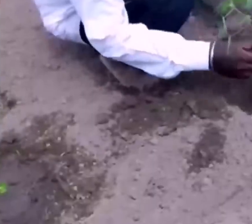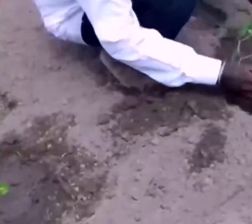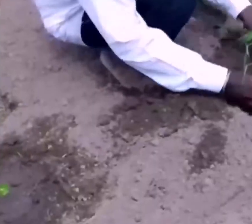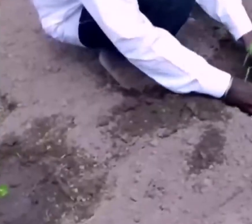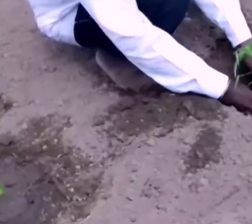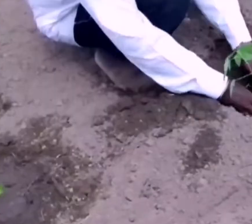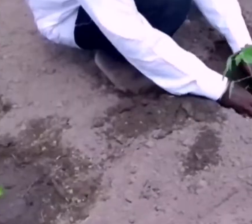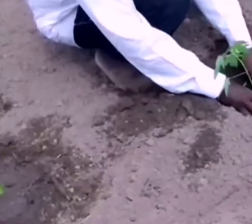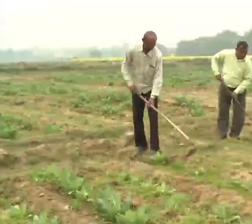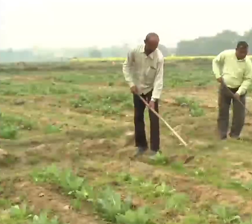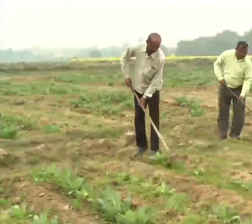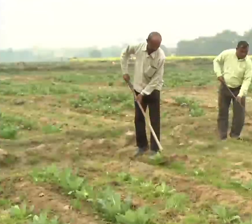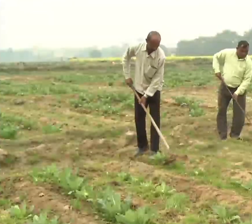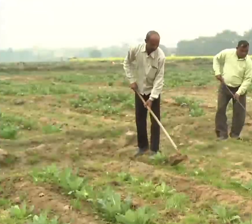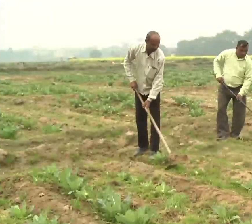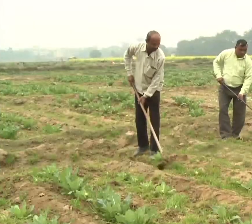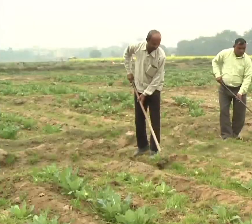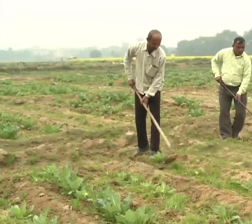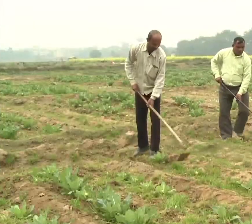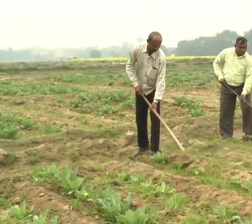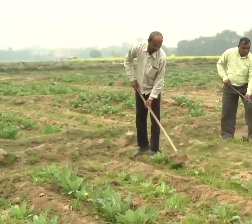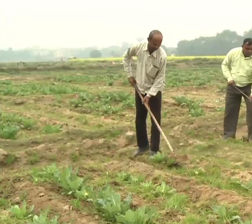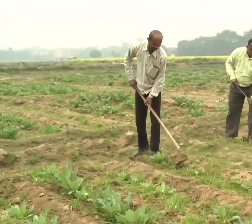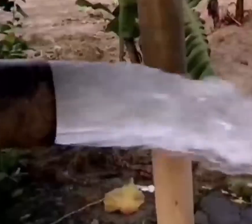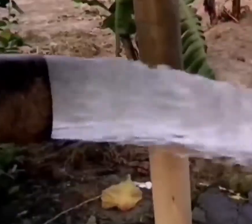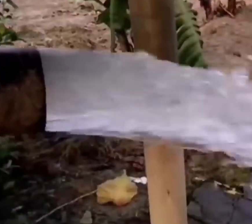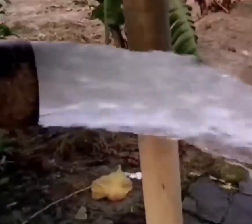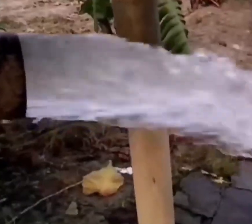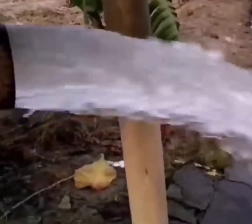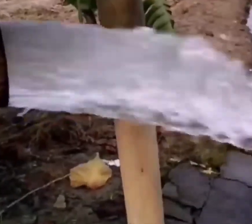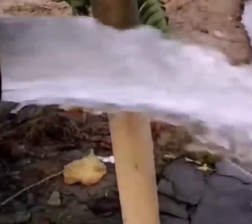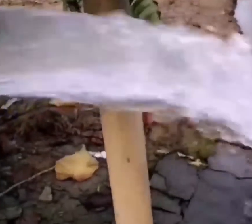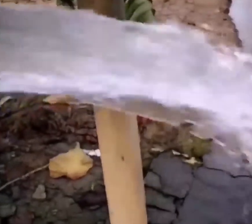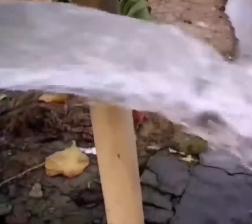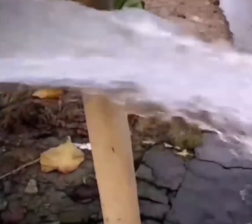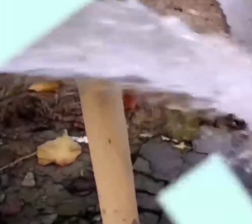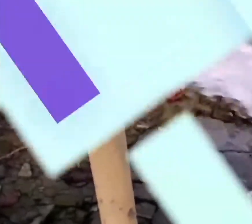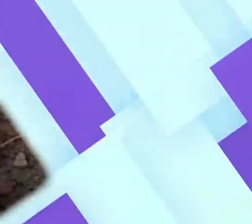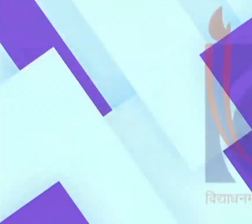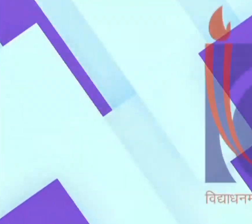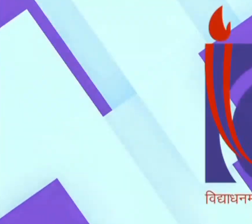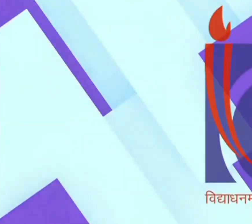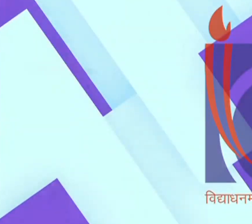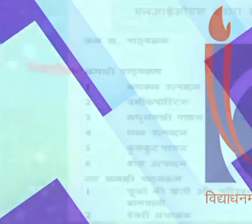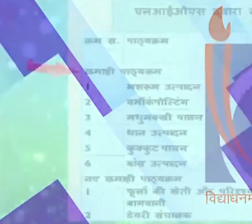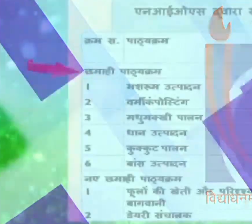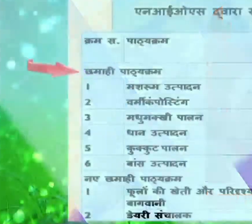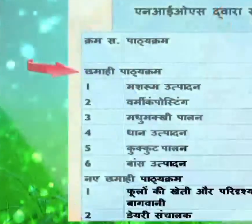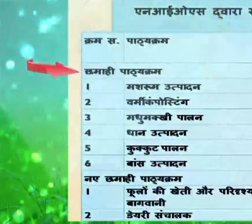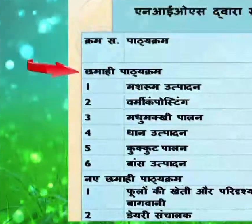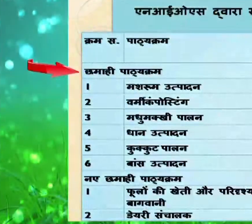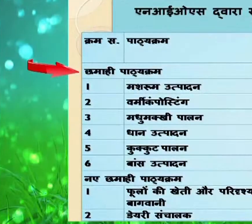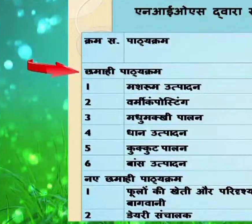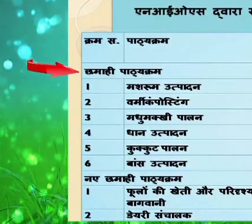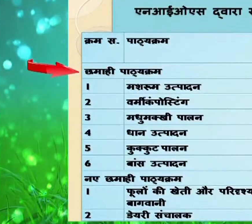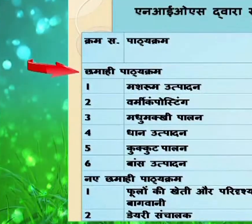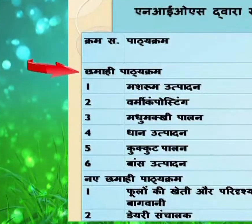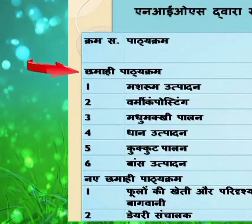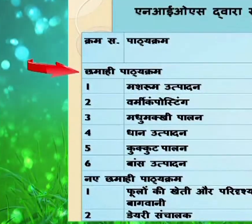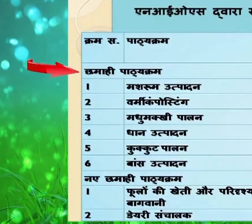कृषि क्षेत्र में कार्य करने वाले व्यक्तियों के लिए नई दिशा प्रदान करते हैं। ये पाठ्यक्रम 6 माही, 1